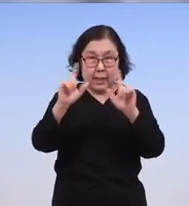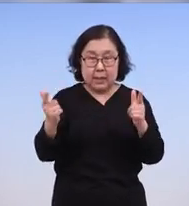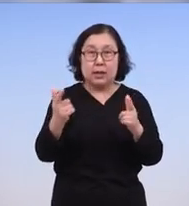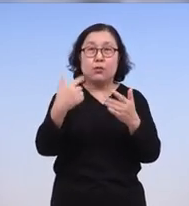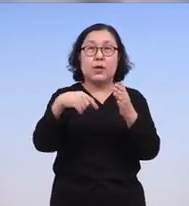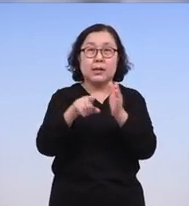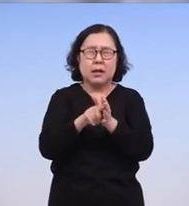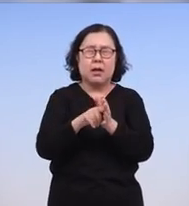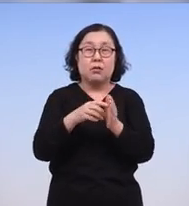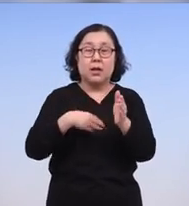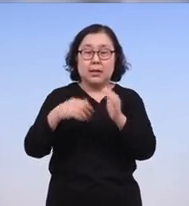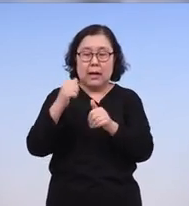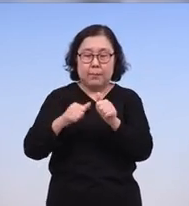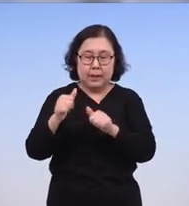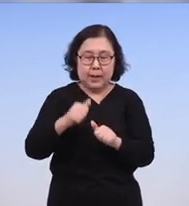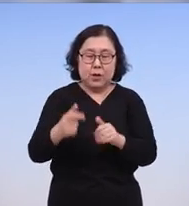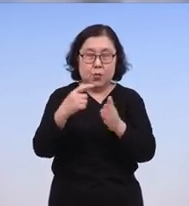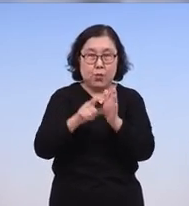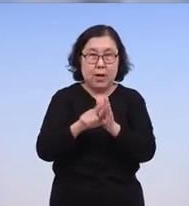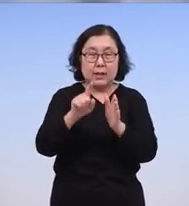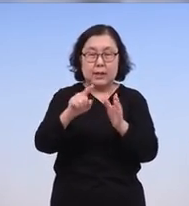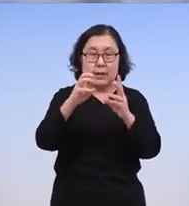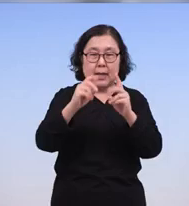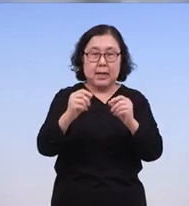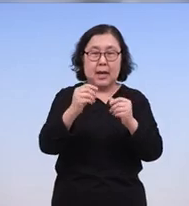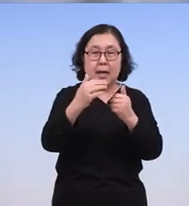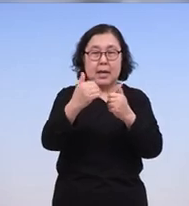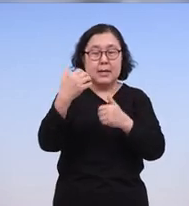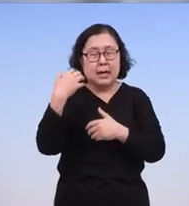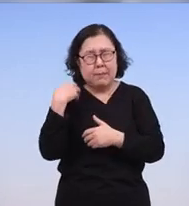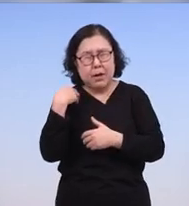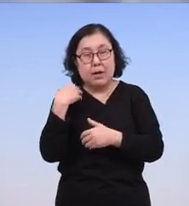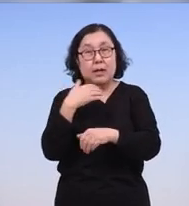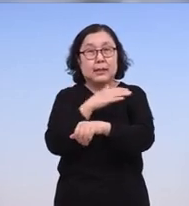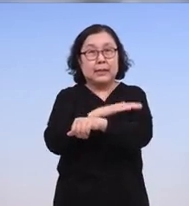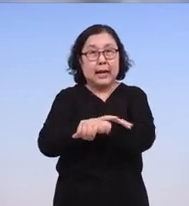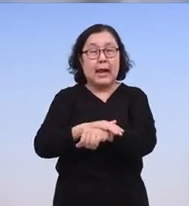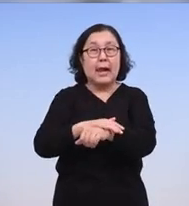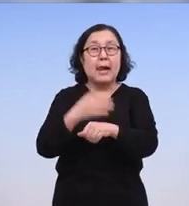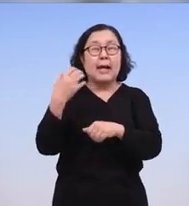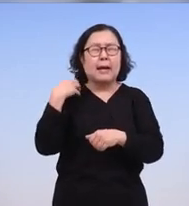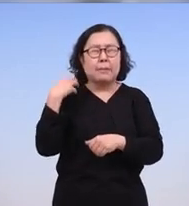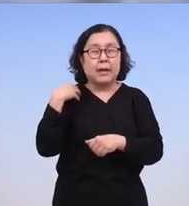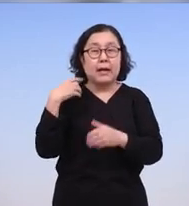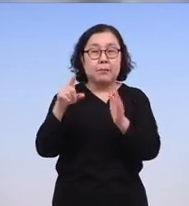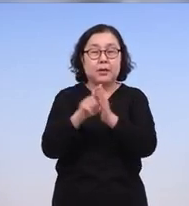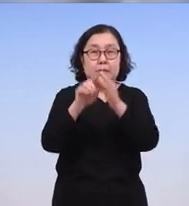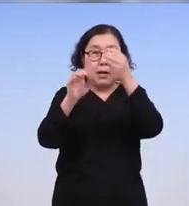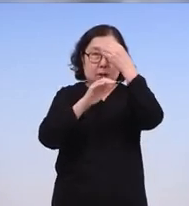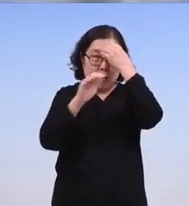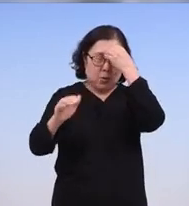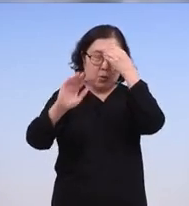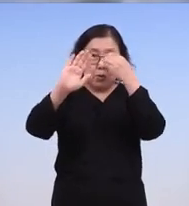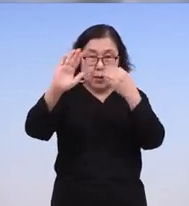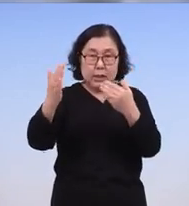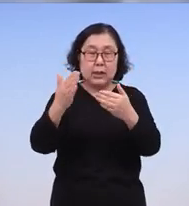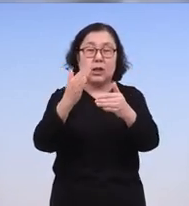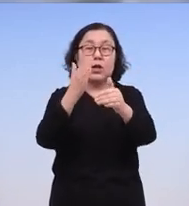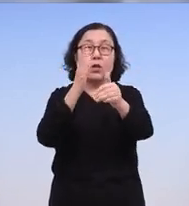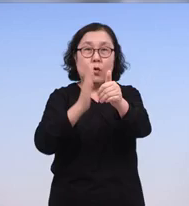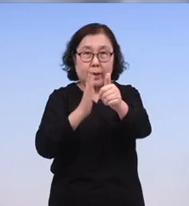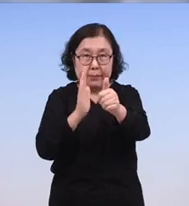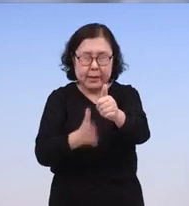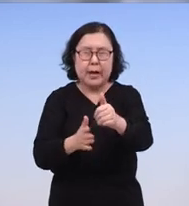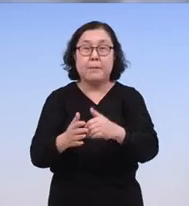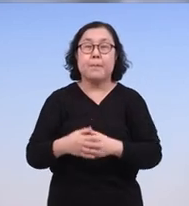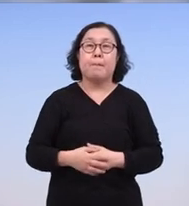다음 세대를 위한 이 땅의 사명을 잘 감당하는 믿음의 성도님들 되시기를 바랍니다. 여러분,